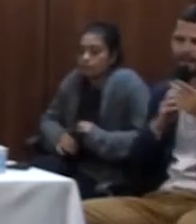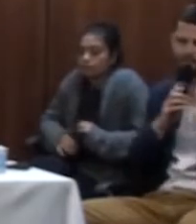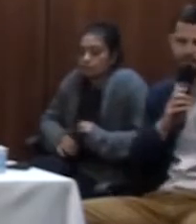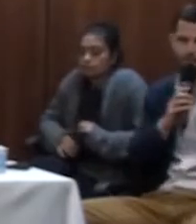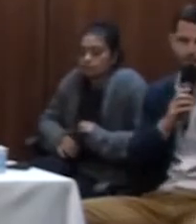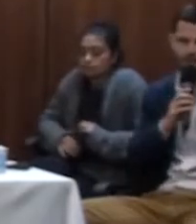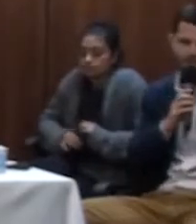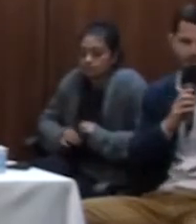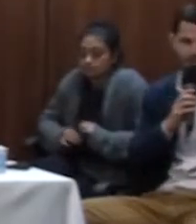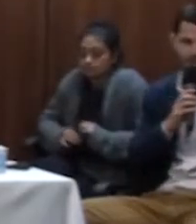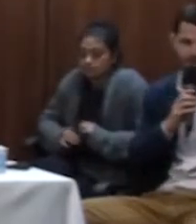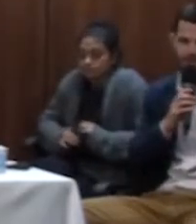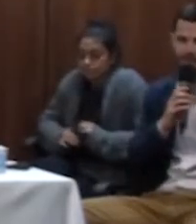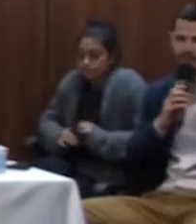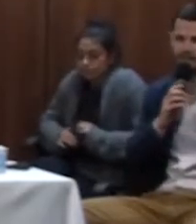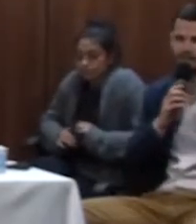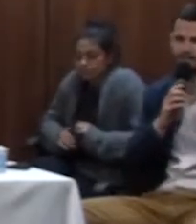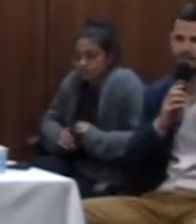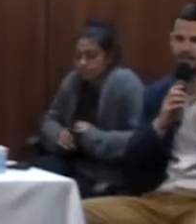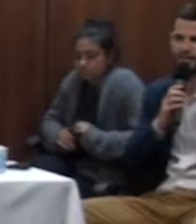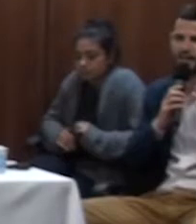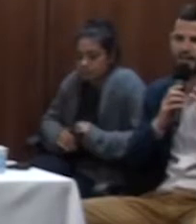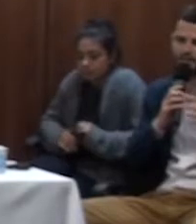uma parte dos direitos da população,